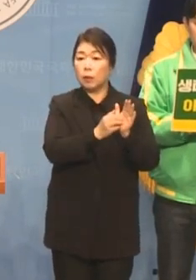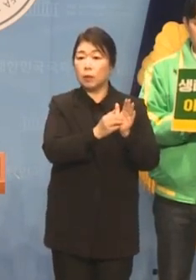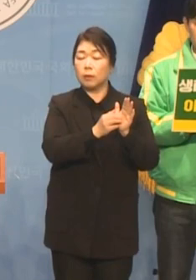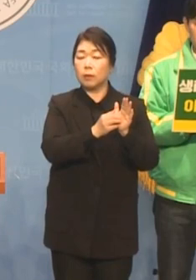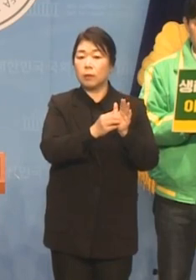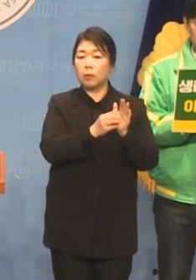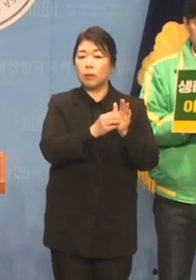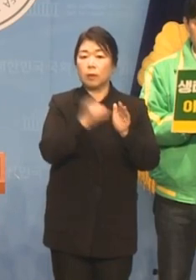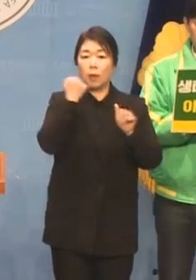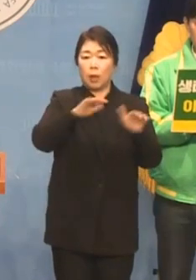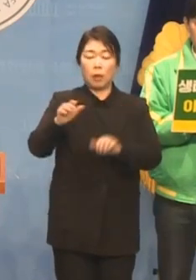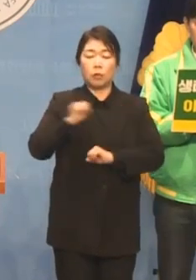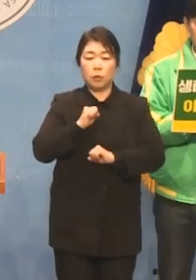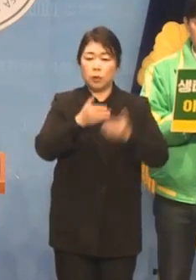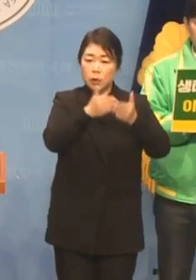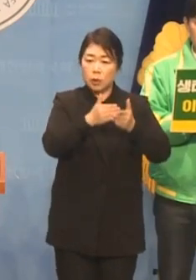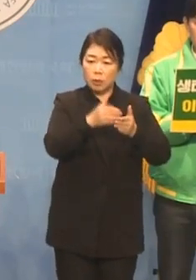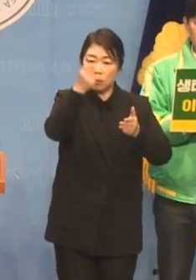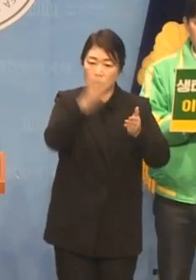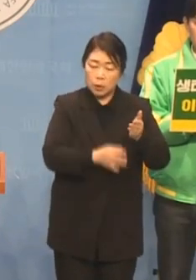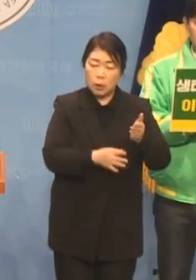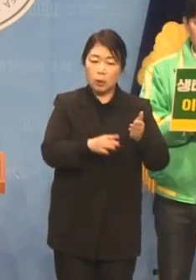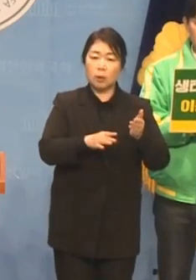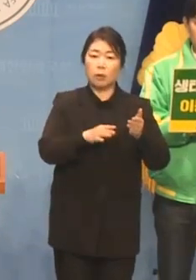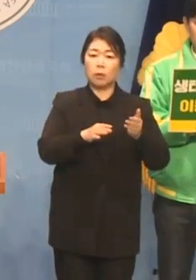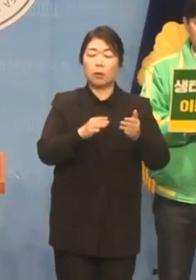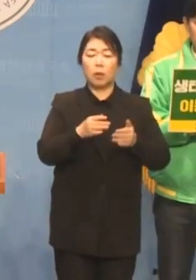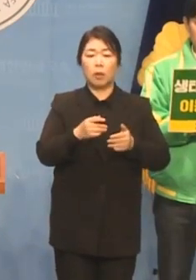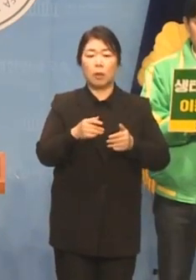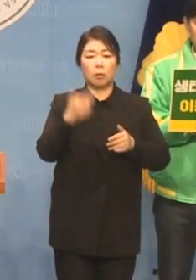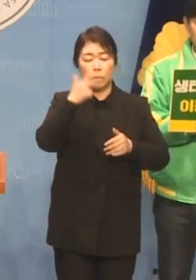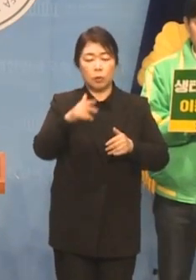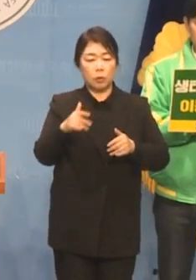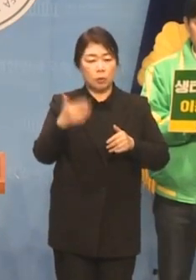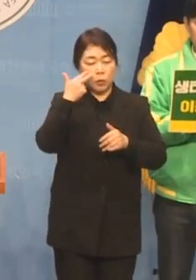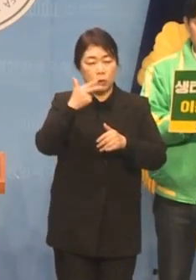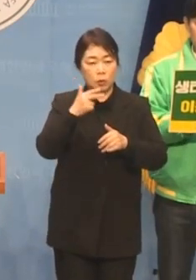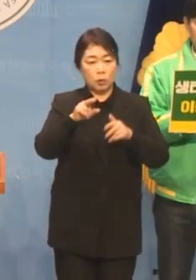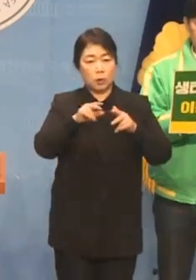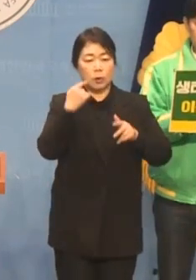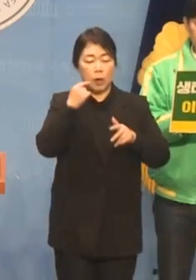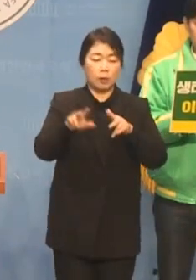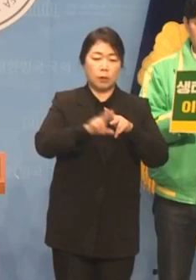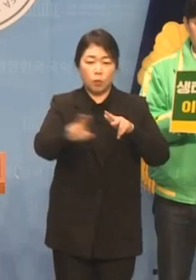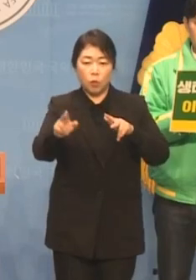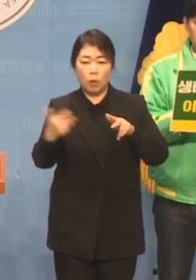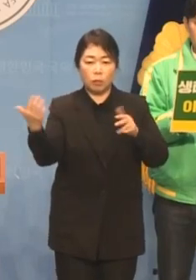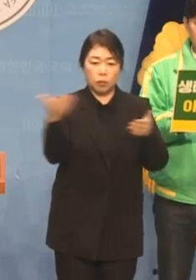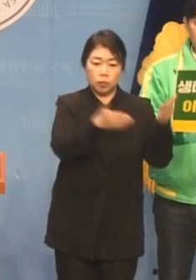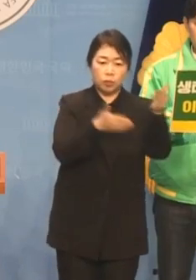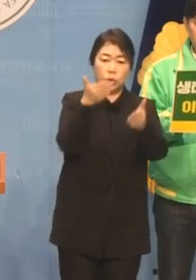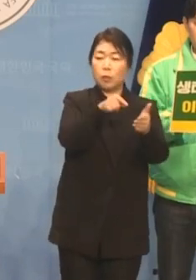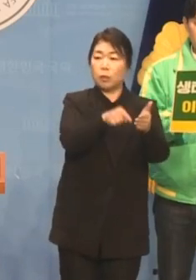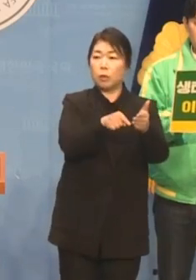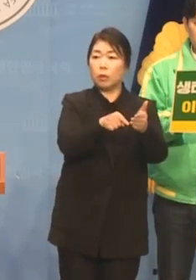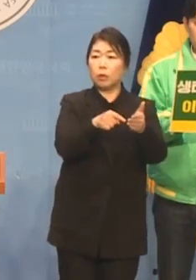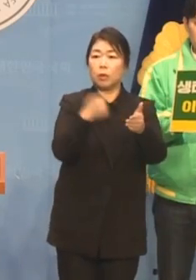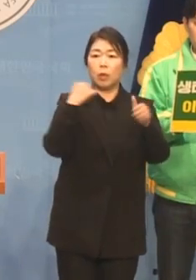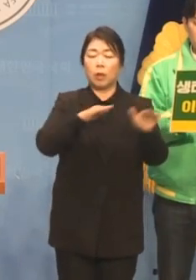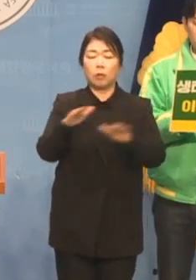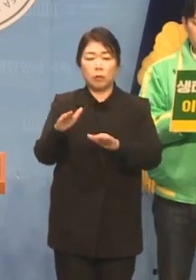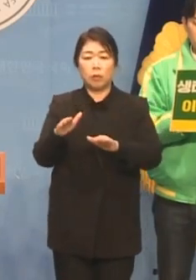해군기지의 수차례 미국 핵추진 잠수함들이 입학하며 우리는 과거 정부가 애써 해군기지를